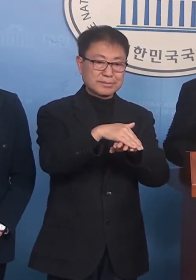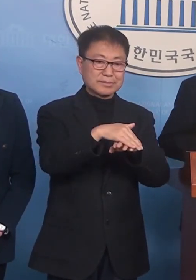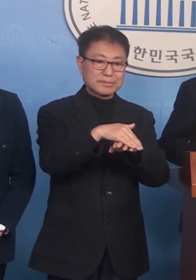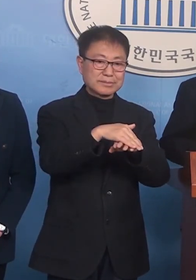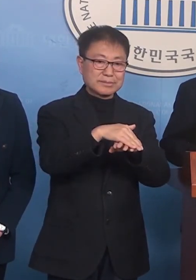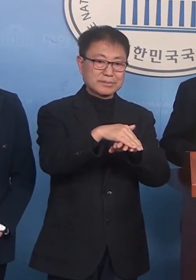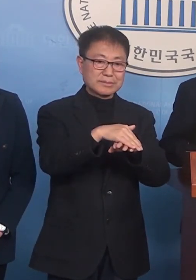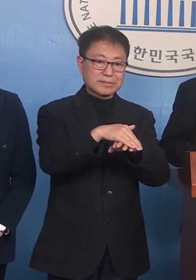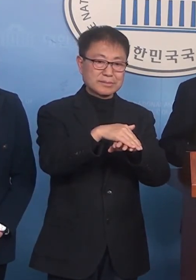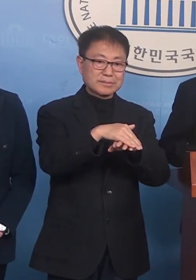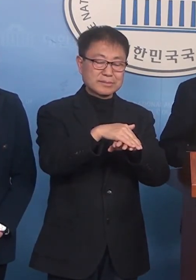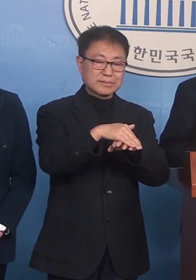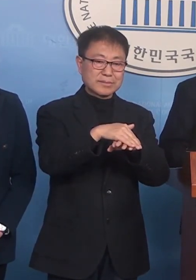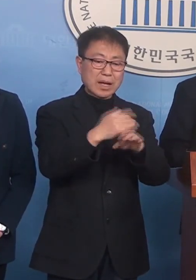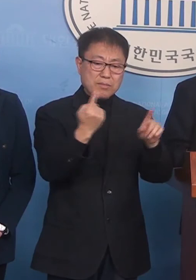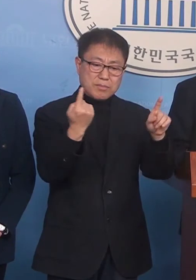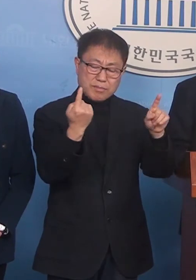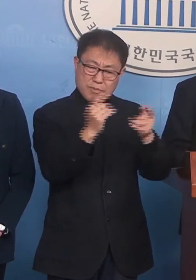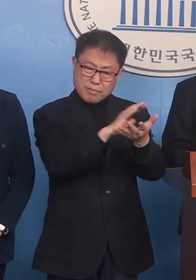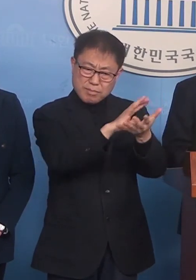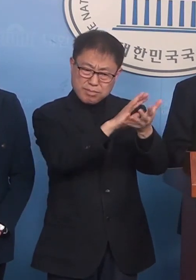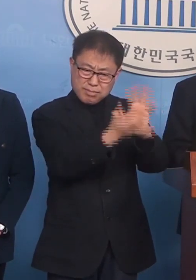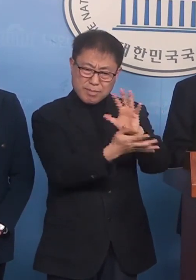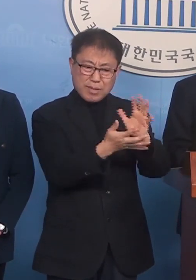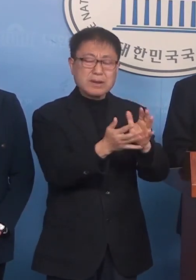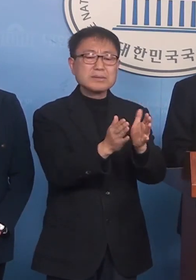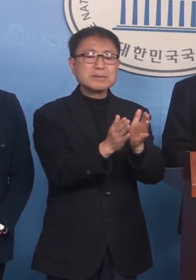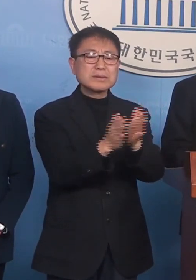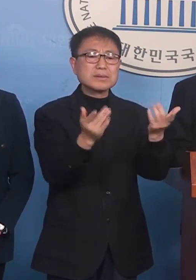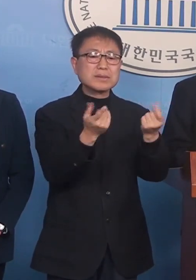대변화를 밑으로부터 이끌고 있다 이렇게 생각을 합니다.